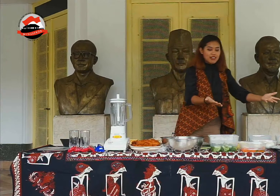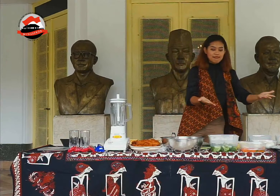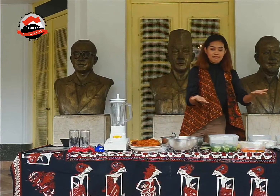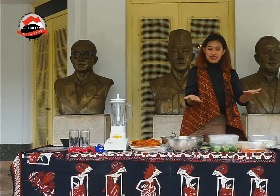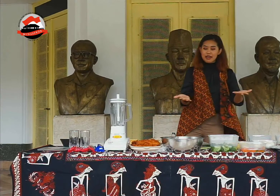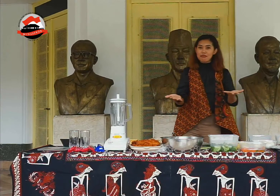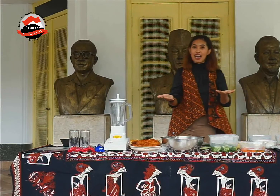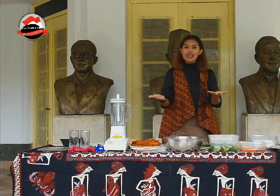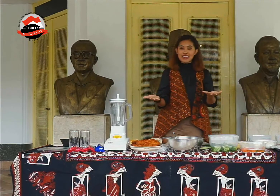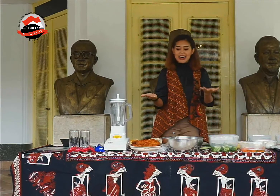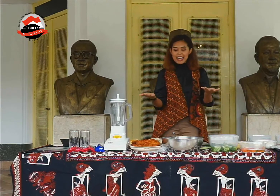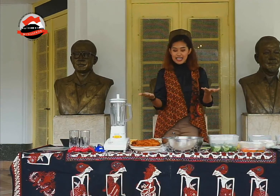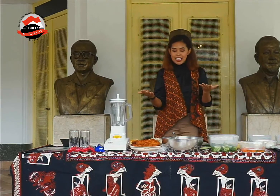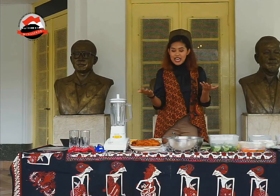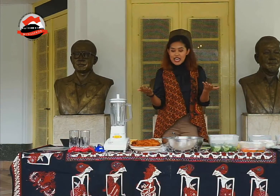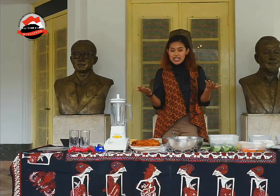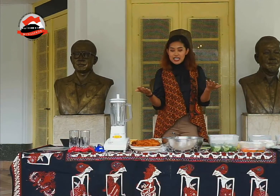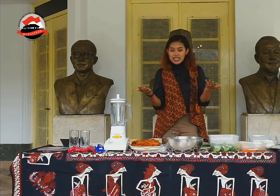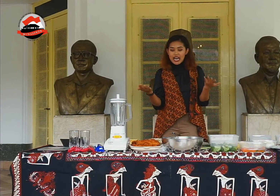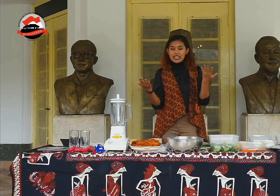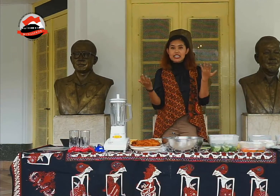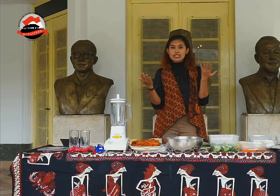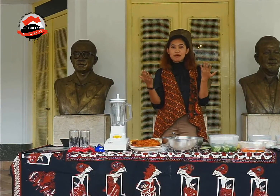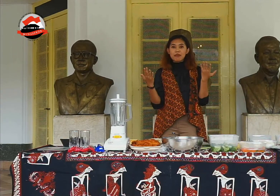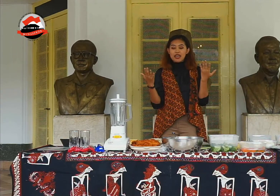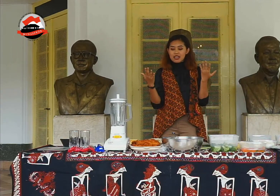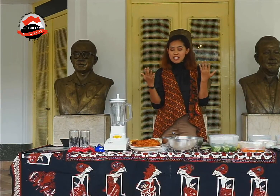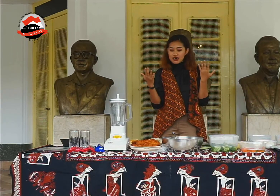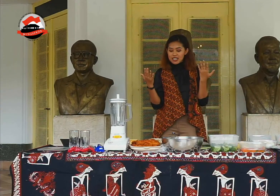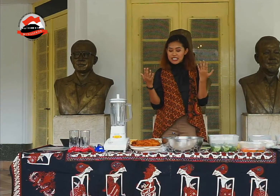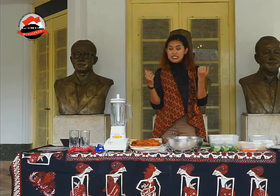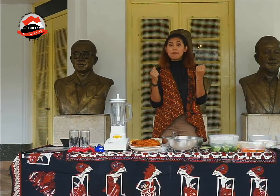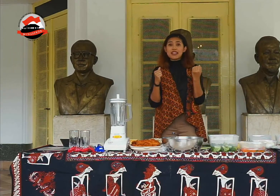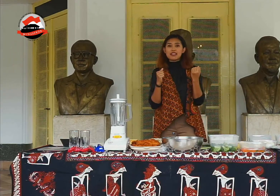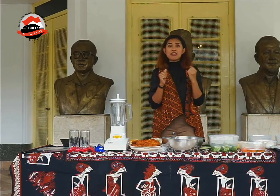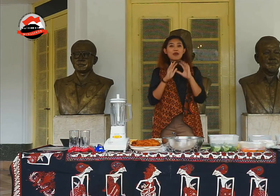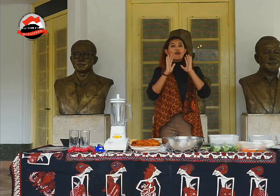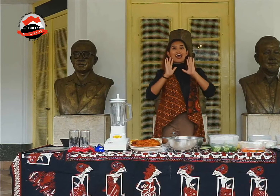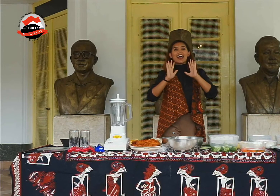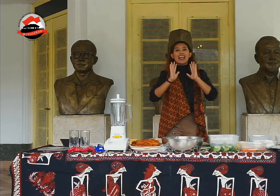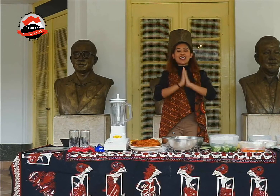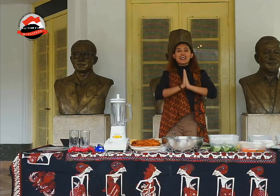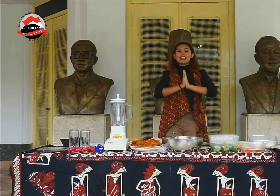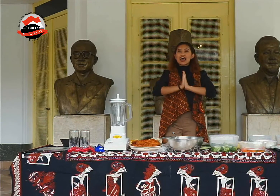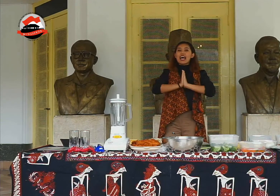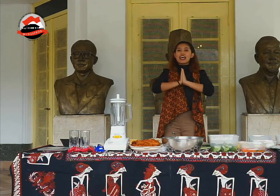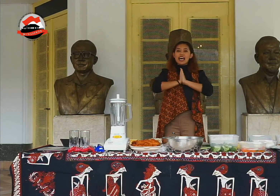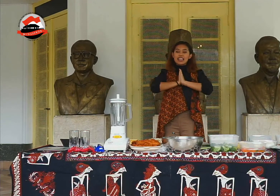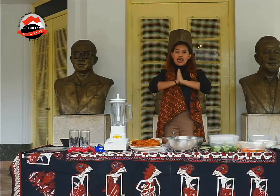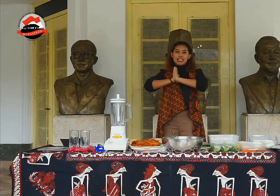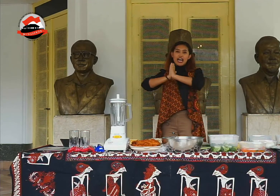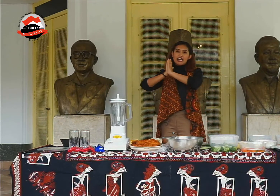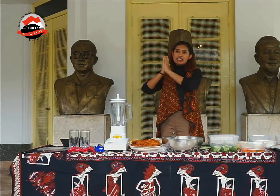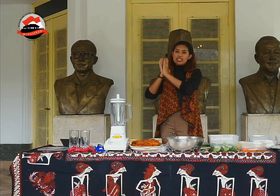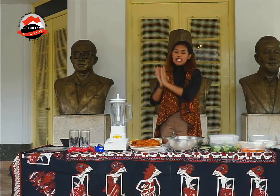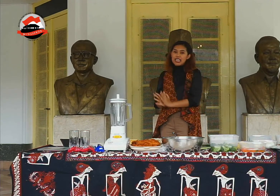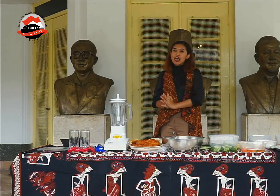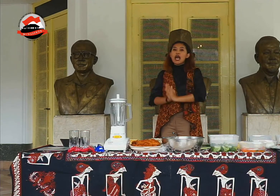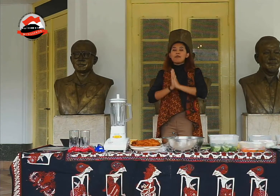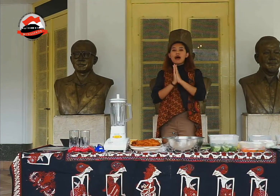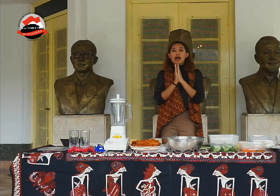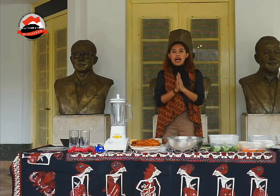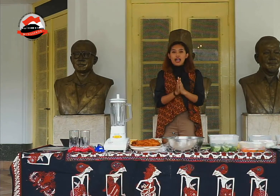makanan-makanan yang enak banget dari tadi. Kak Dinda sampai pengen nyicipin, tapi nggak boleh karena nanti adik-adik yang ada di